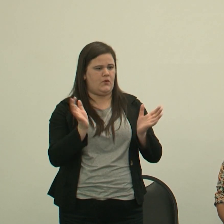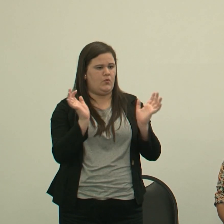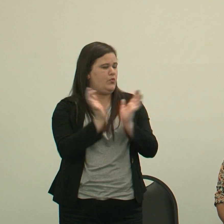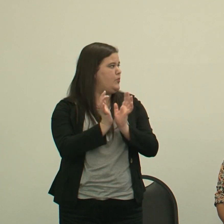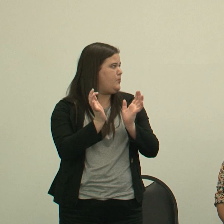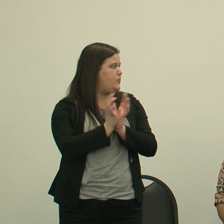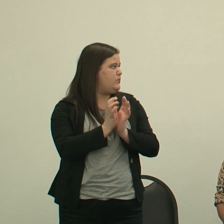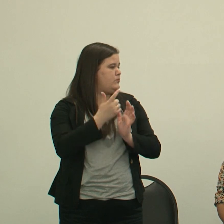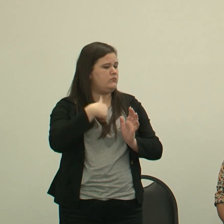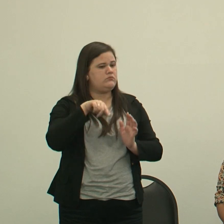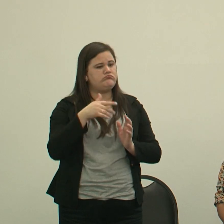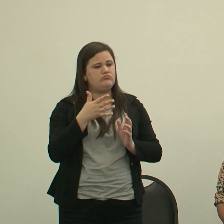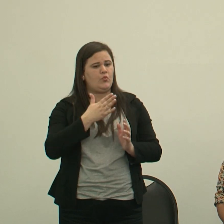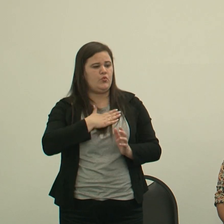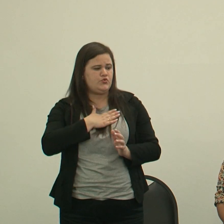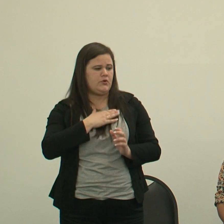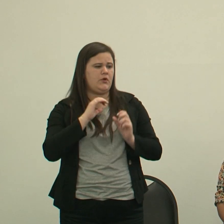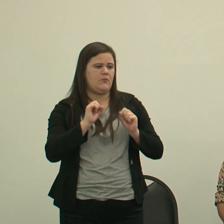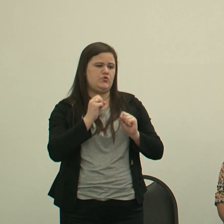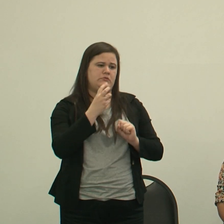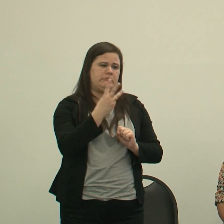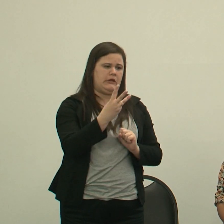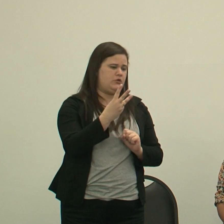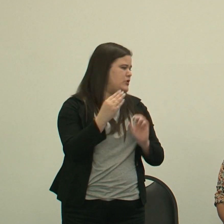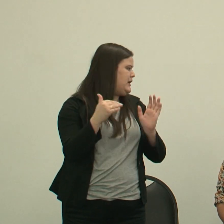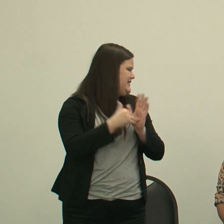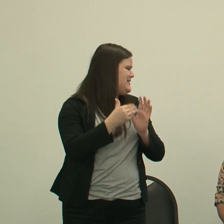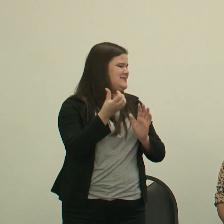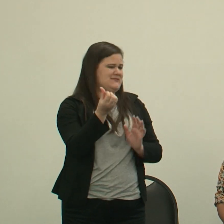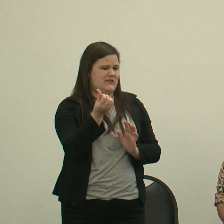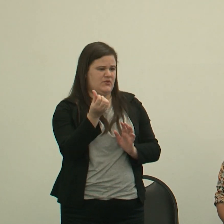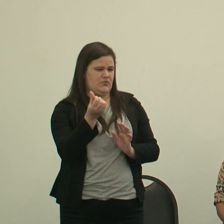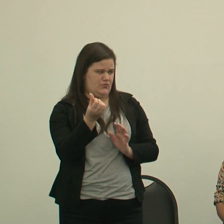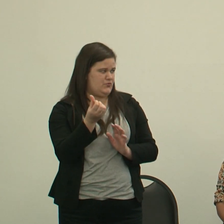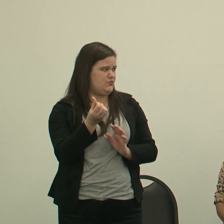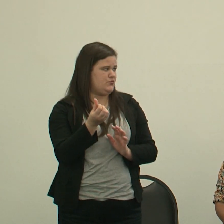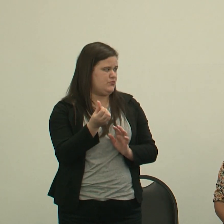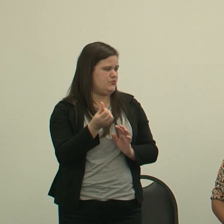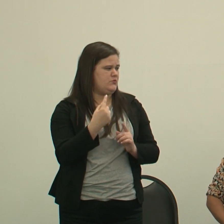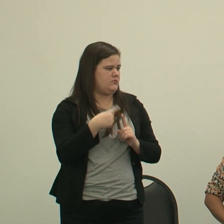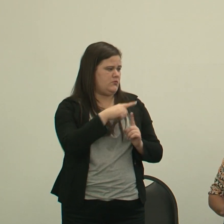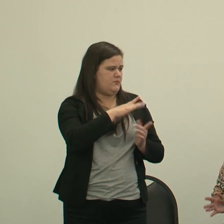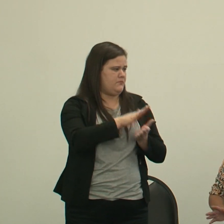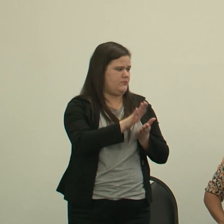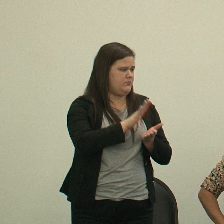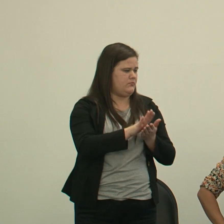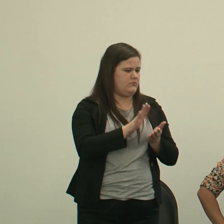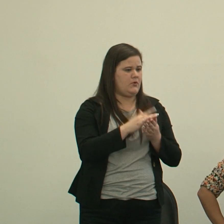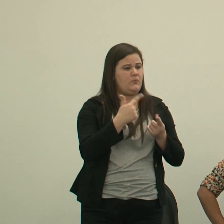gente gostaria que fossem 3 grupos, mas podem ser até 6, né? Porque você imprimiu umas folhas.